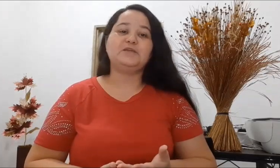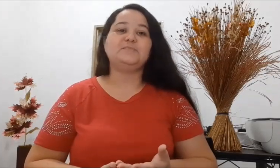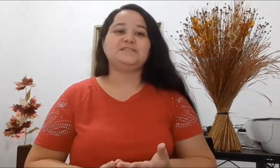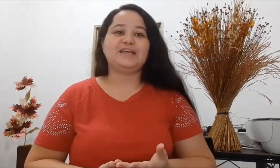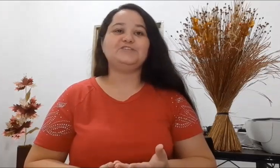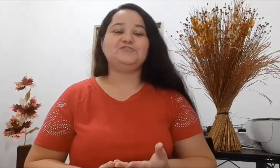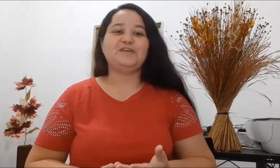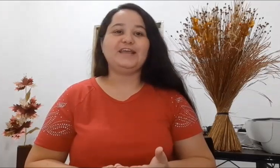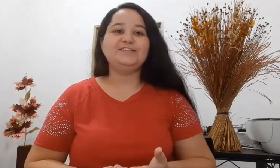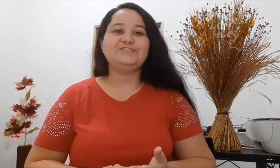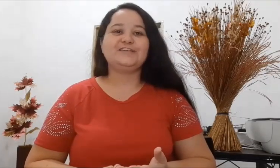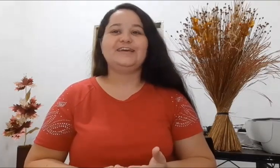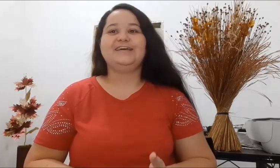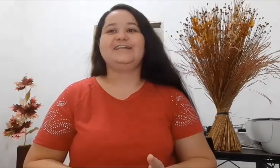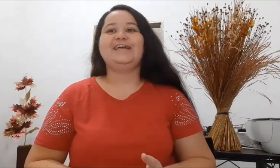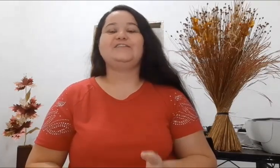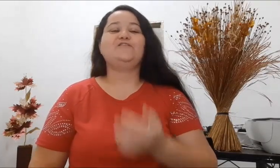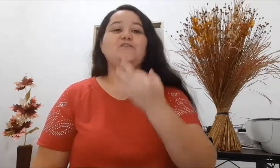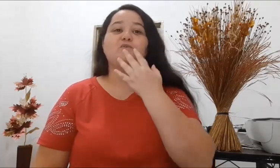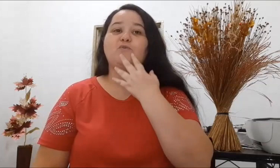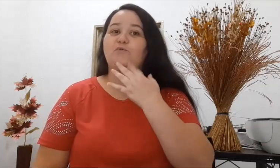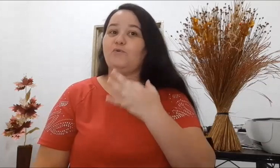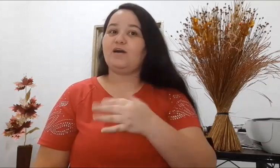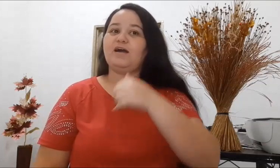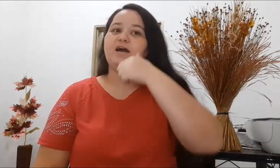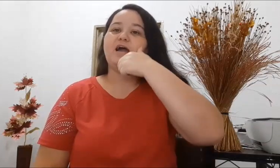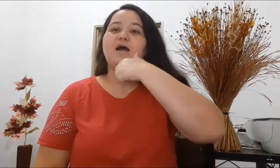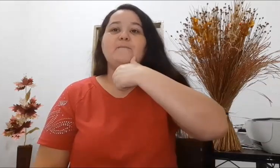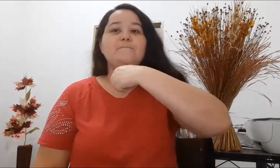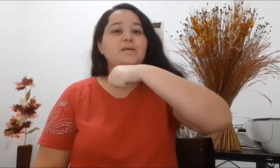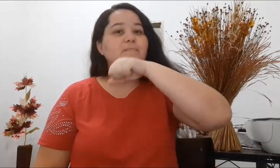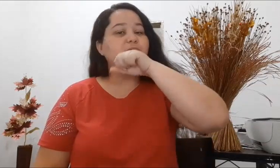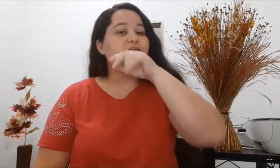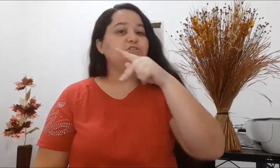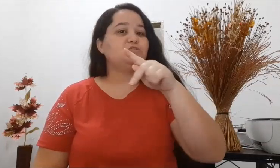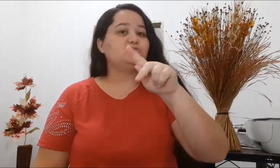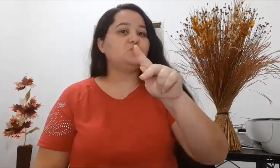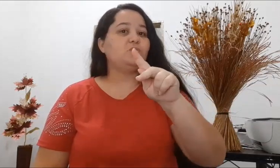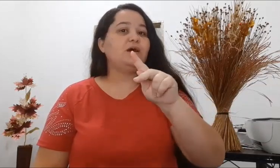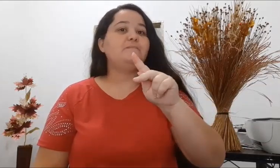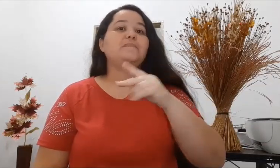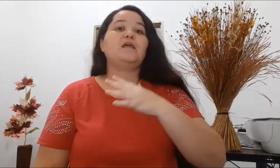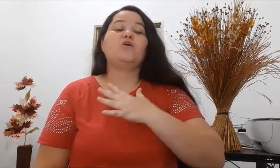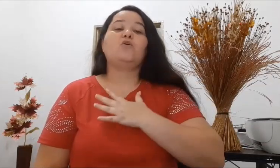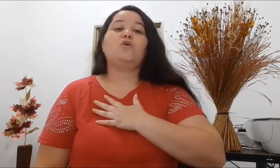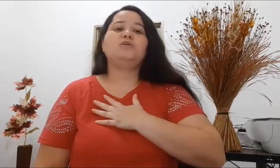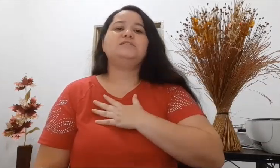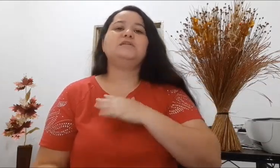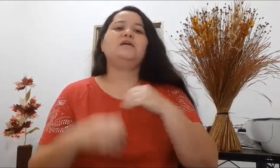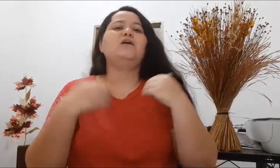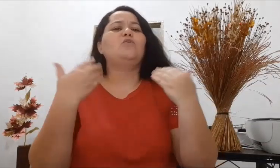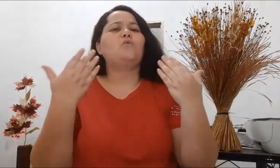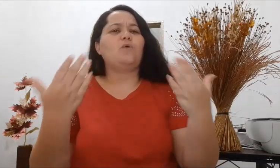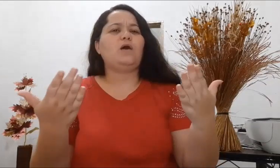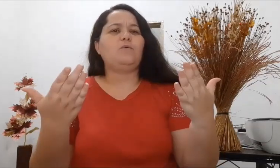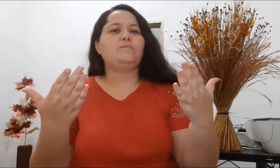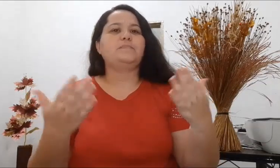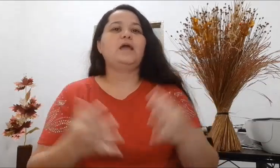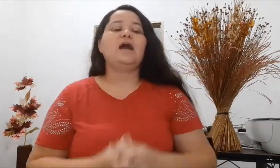Libras é diferente, né? Então ficou cor, mamãe, sua, gosta, qual. Aqui